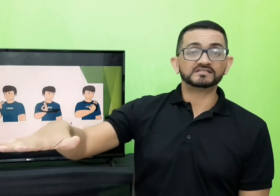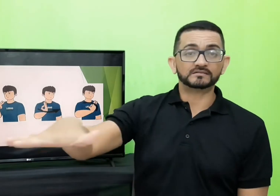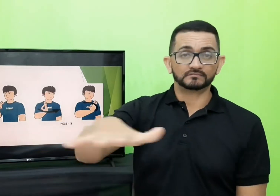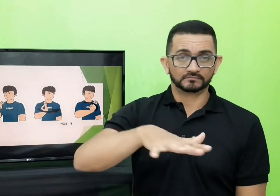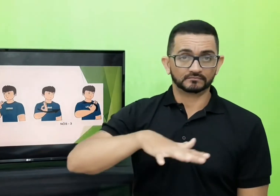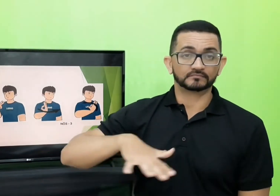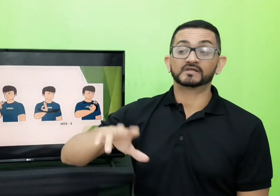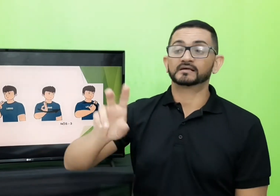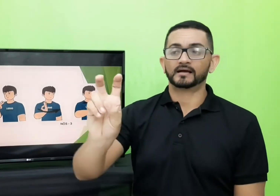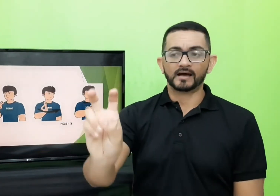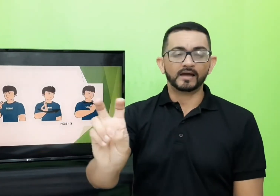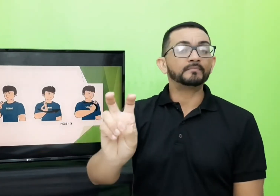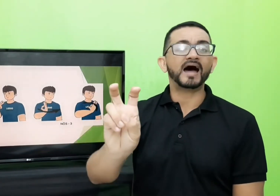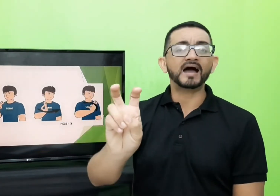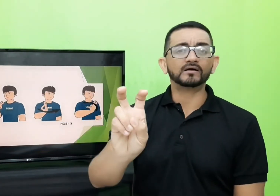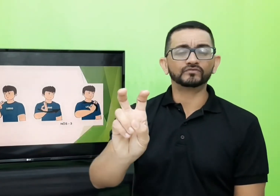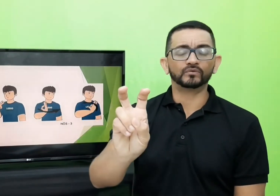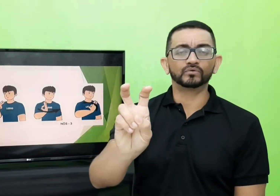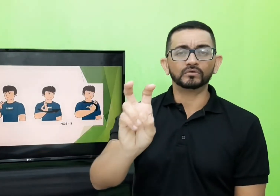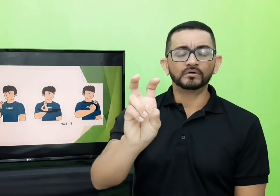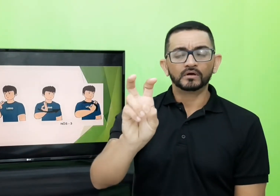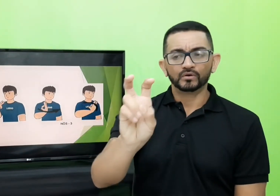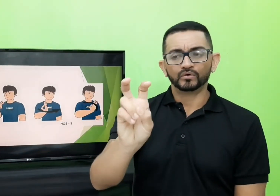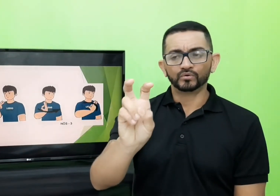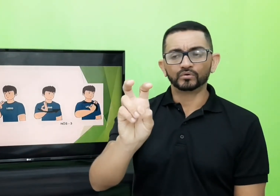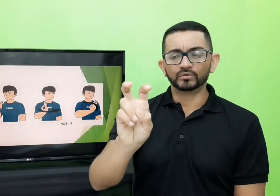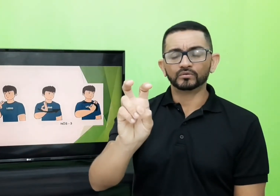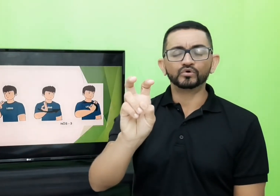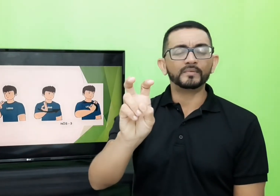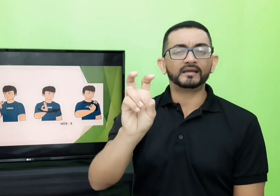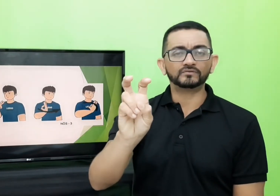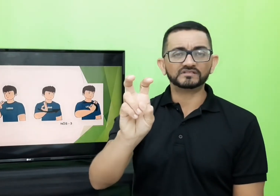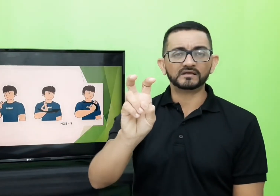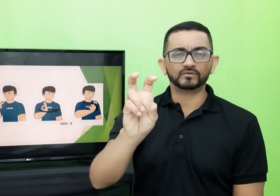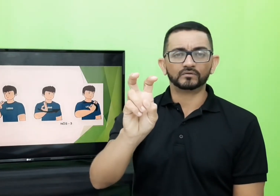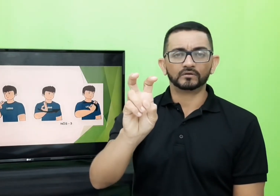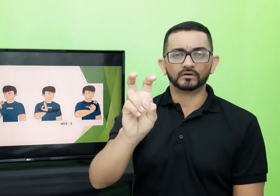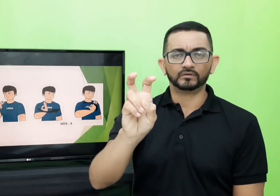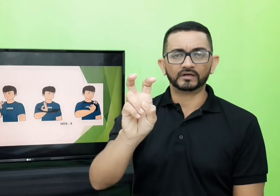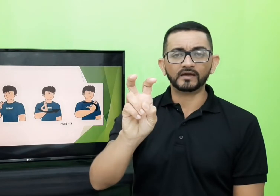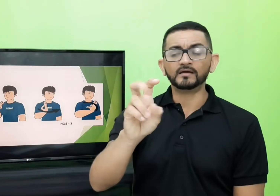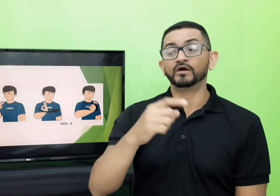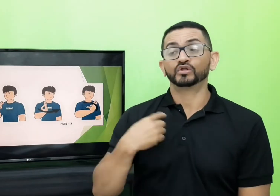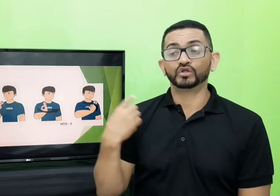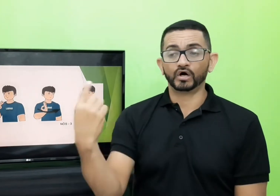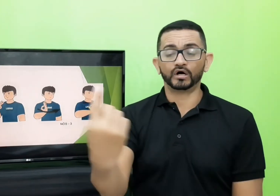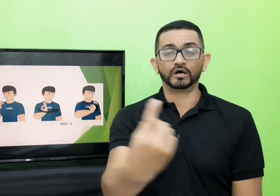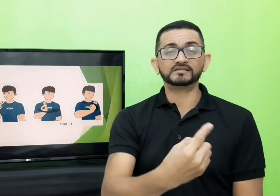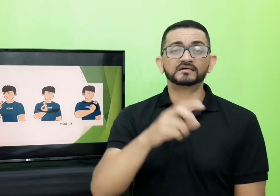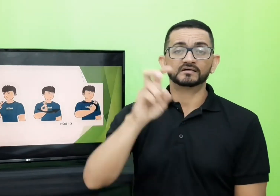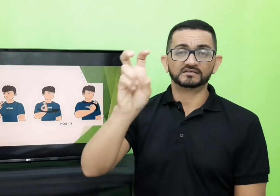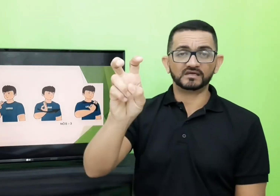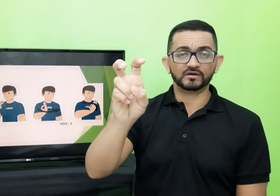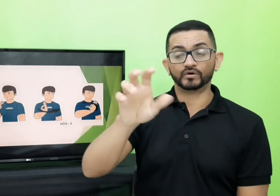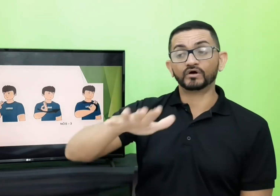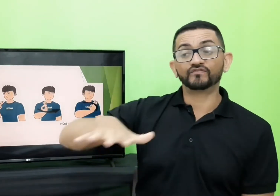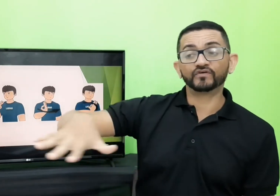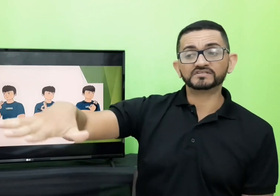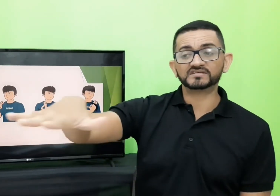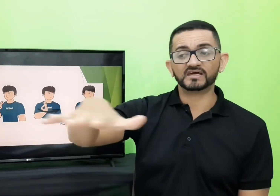nós, aí marca o numeral 5, ok? Nós, 5. Então,